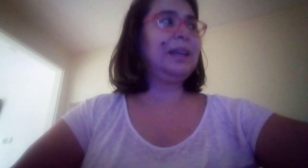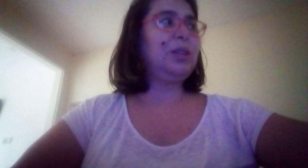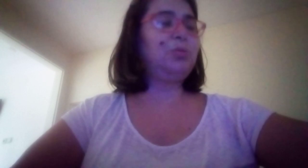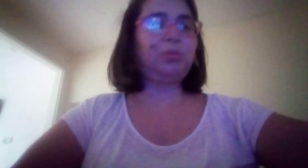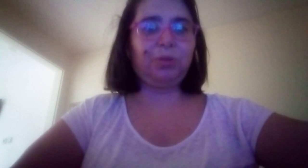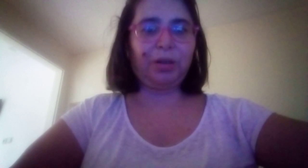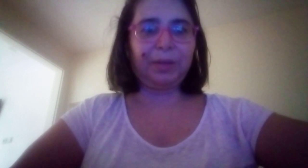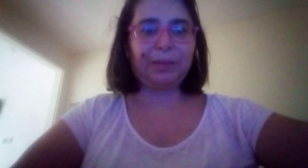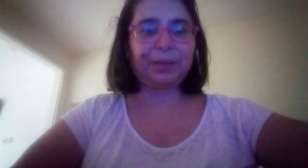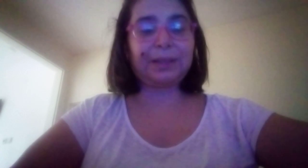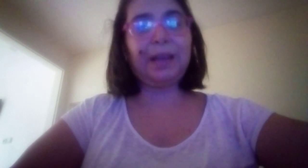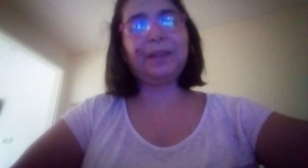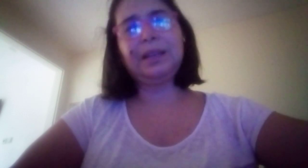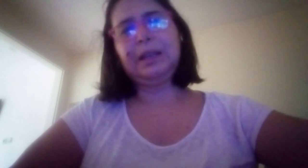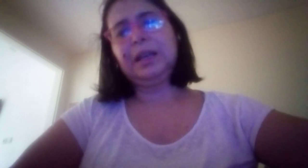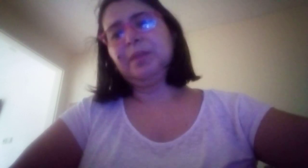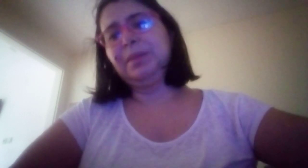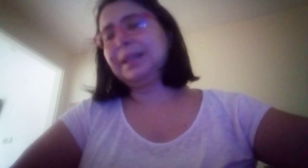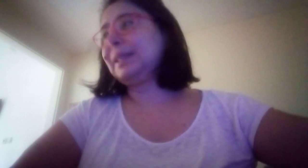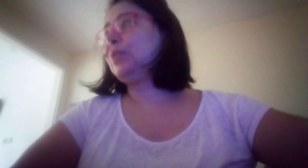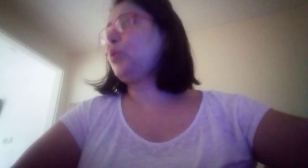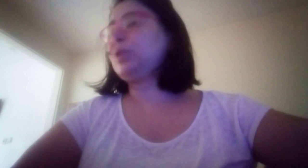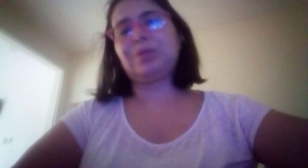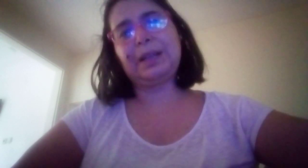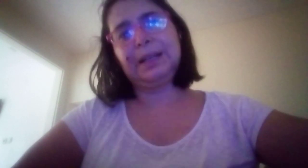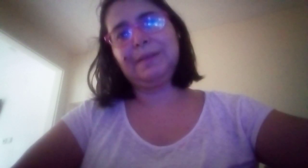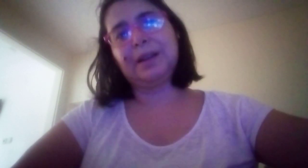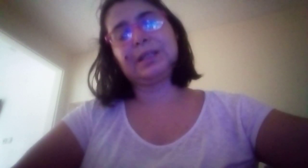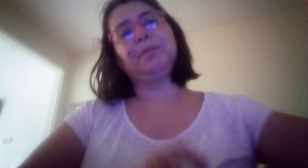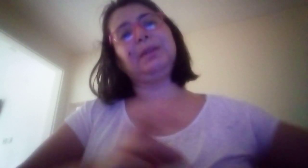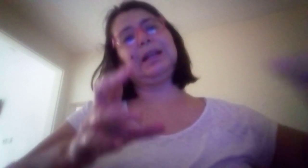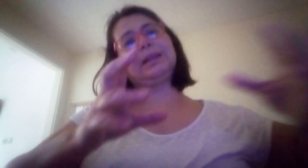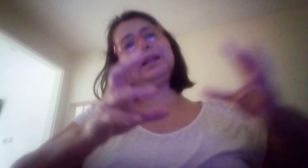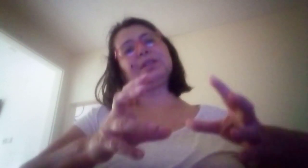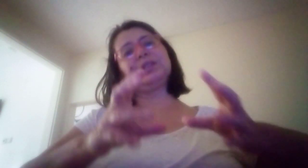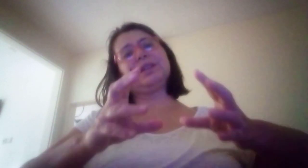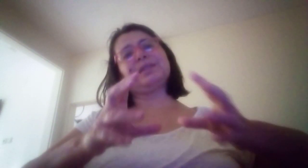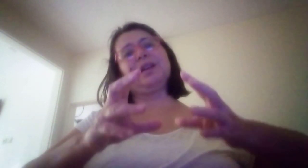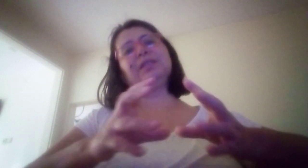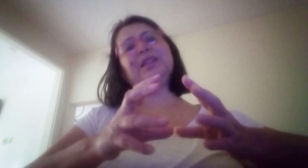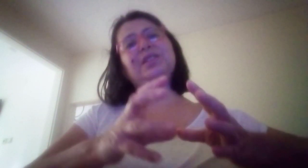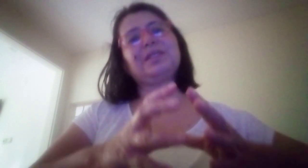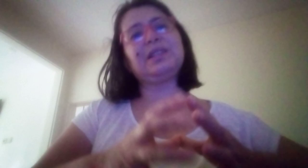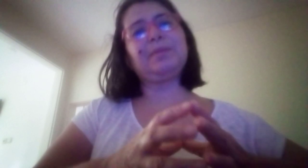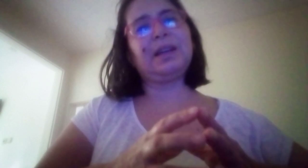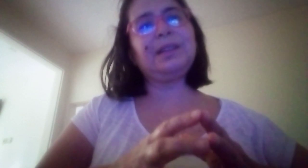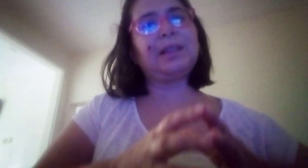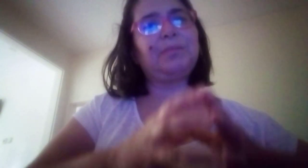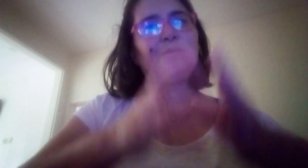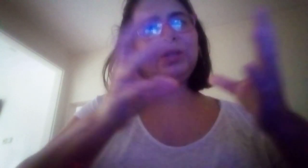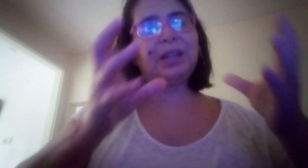Üstün görme çabasıdır Evet milletlerin ortak özelliği vardır ama Milletler içerisinde halklar içerisinde bile her insan bir dünyada